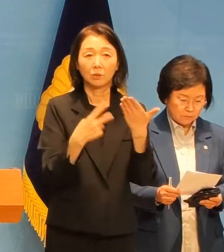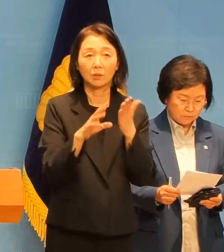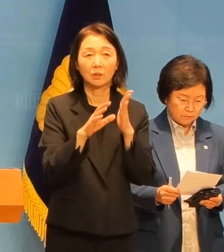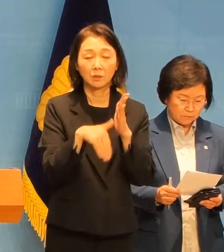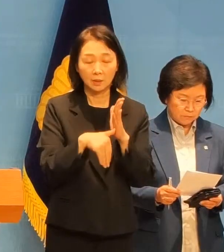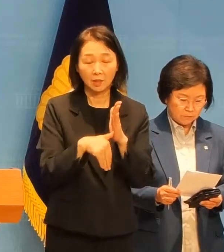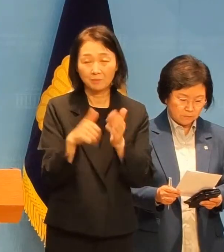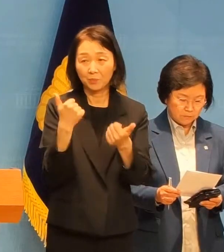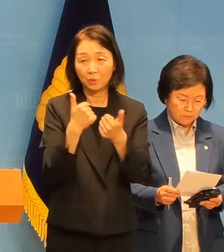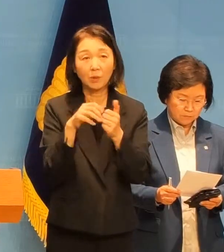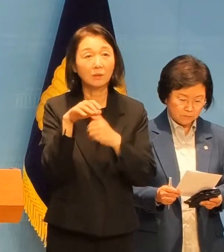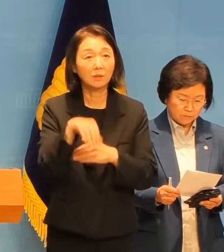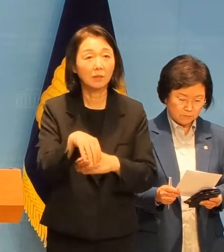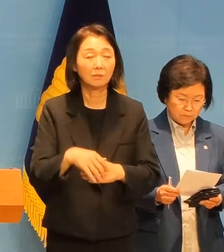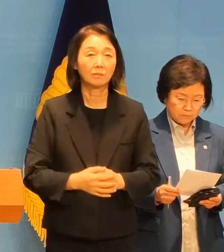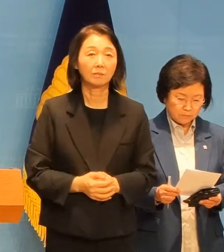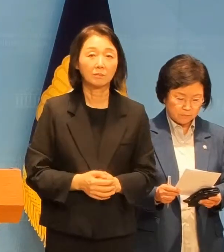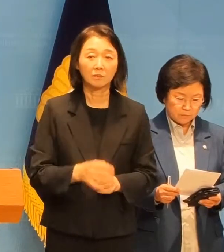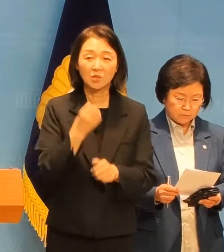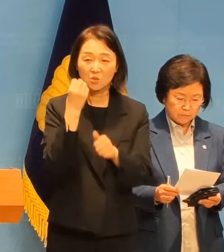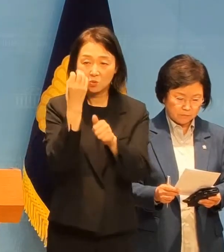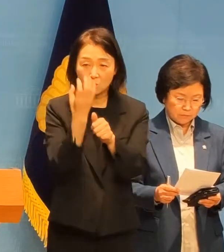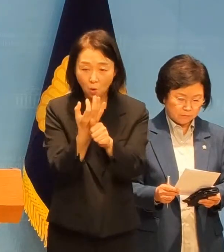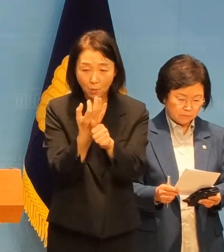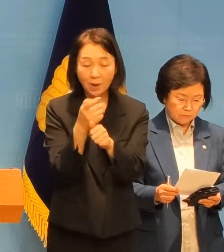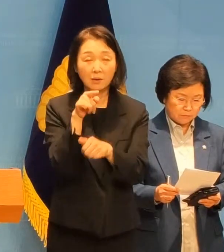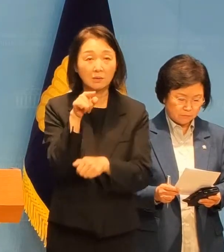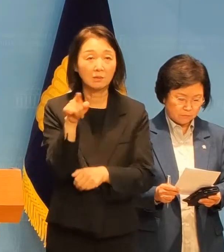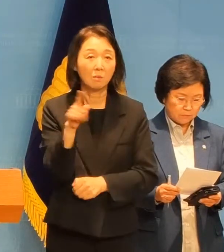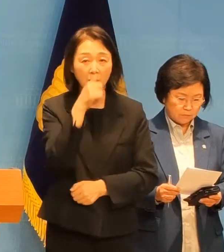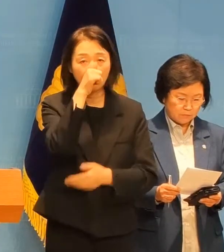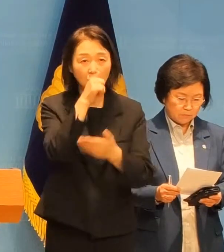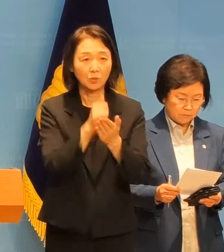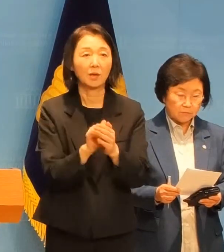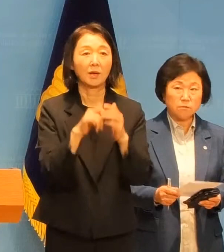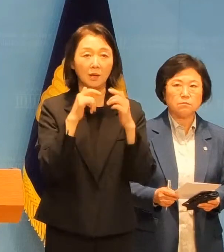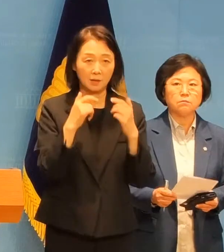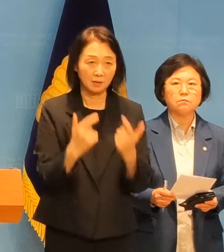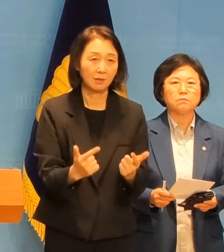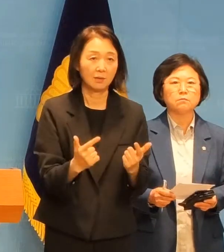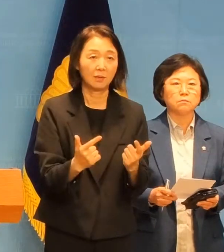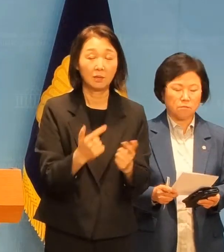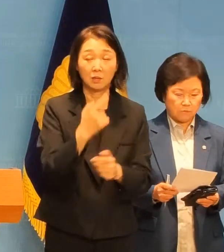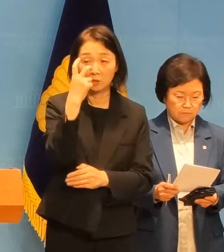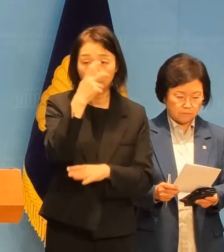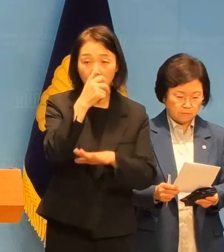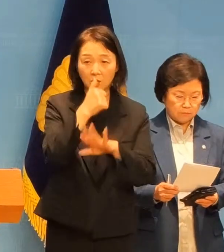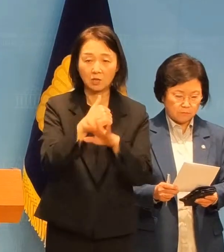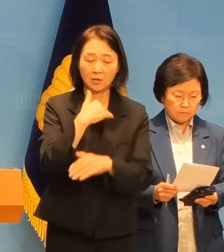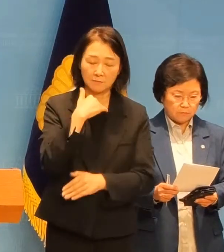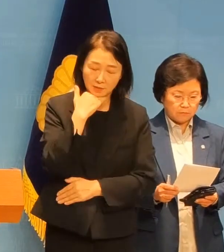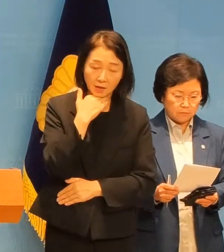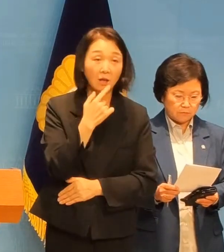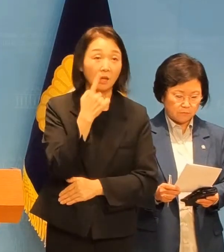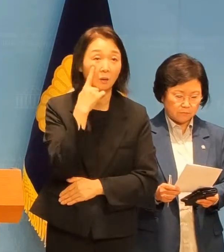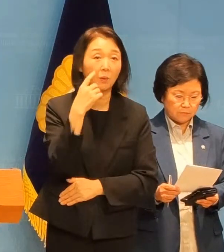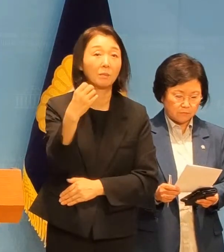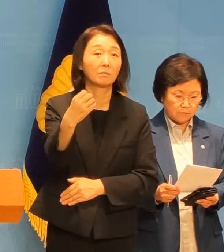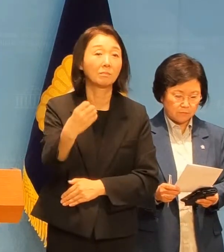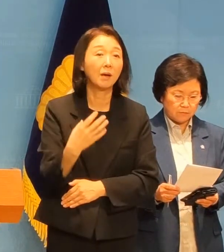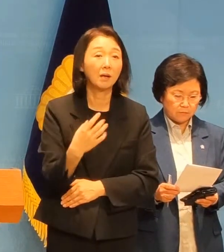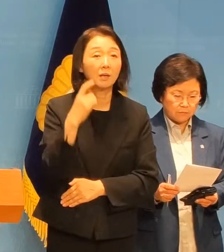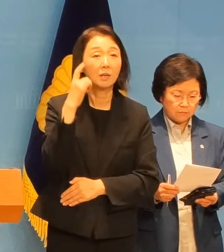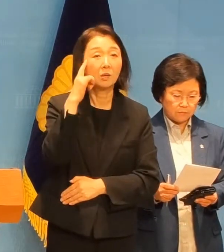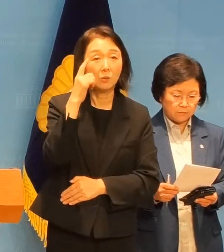과방위 회의장에서는 고발당했다는 것만으로는 유죄가 아니다. 수사 결과를 기다려 보라며